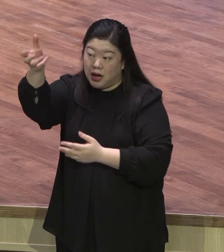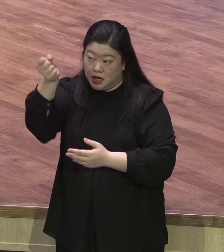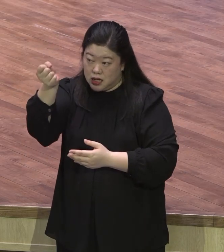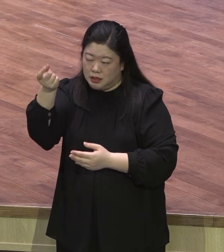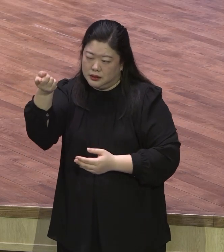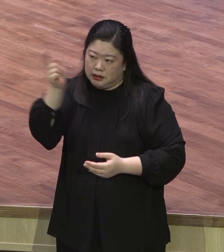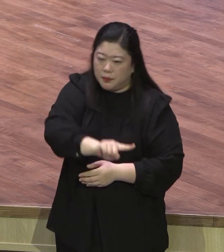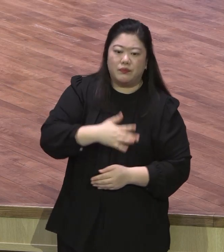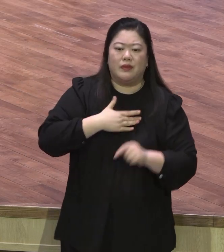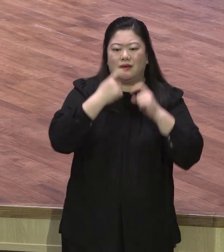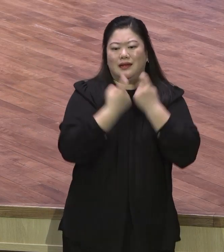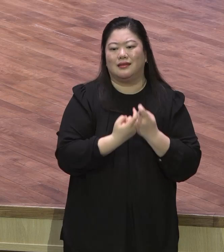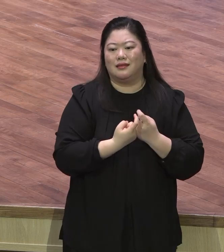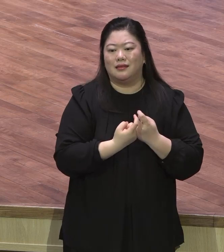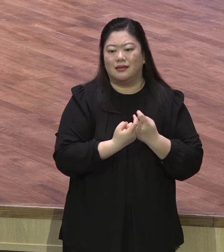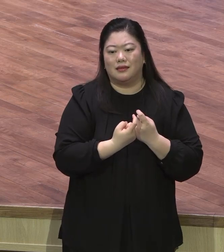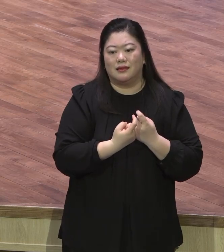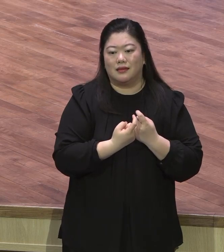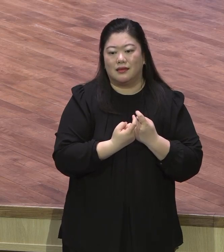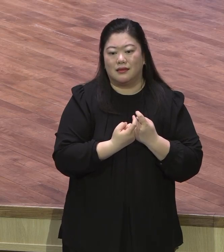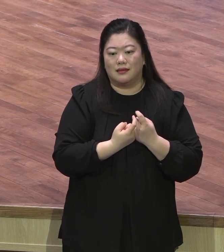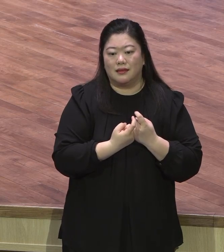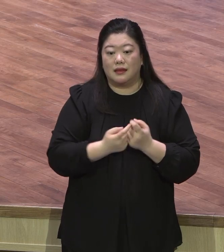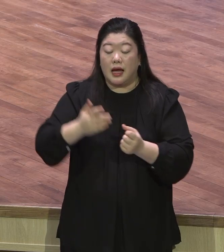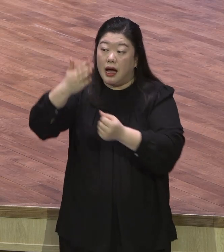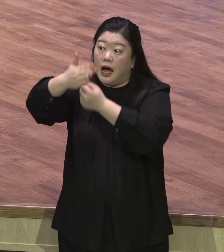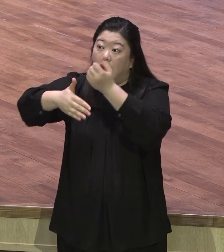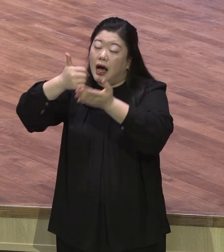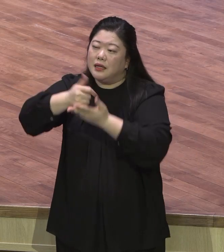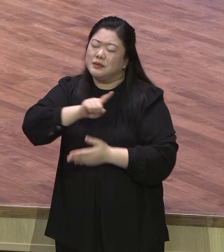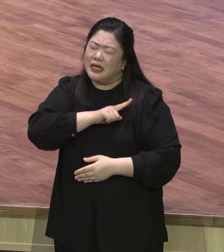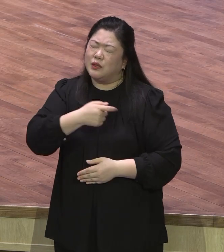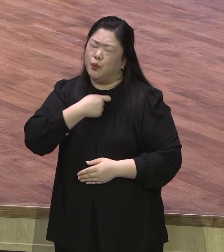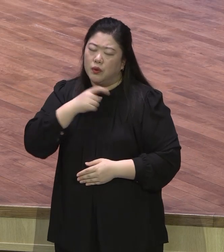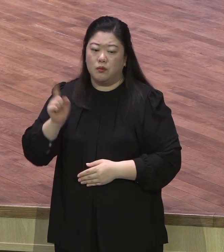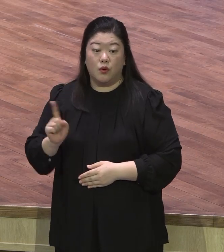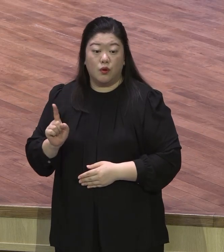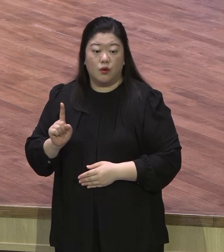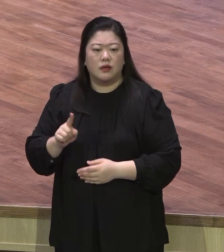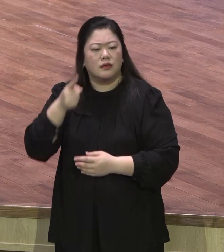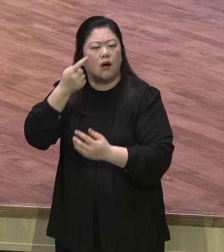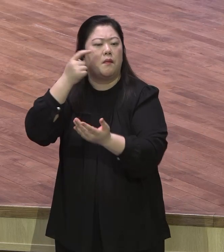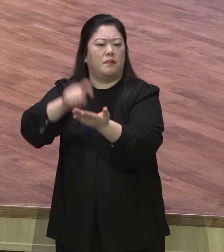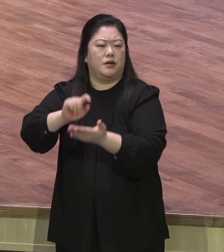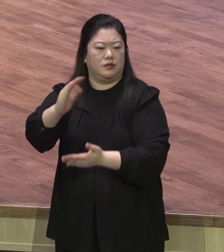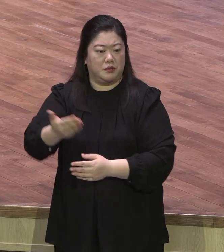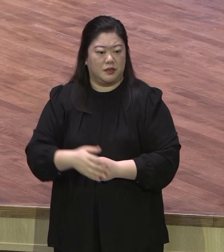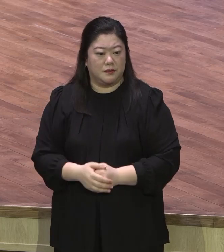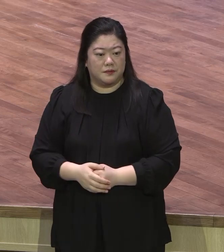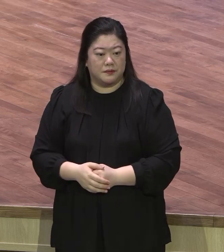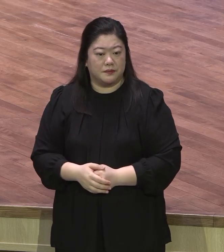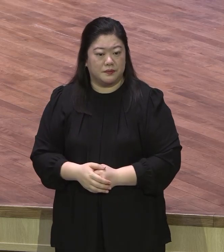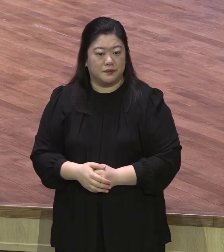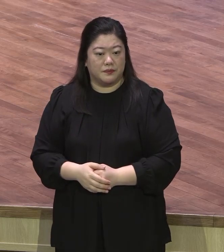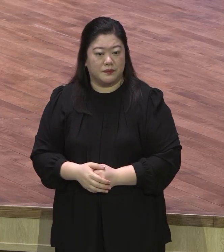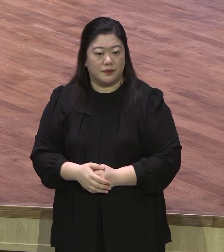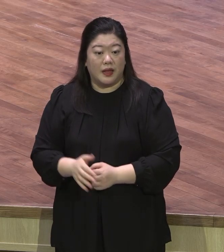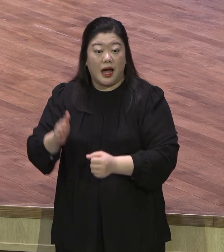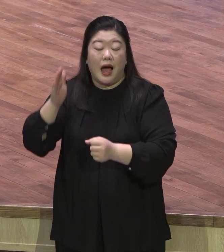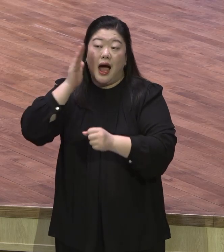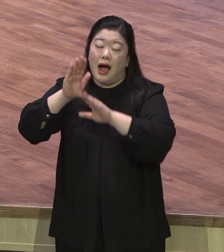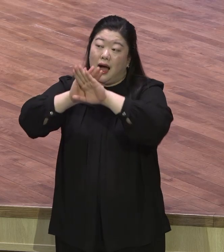아니에요 하나님이 원하시는 것이 무엇인가 즉 말해서 뜻이 이미 하늘에 딱 계획이 있으니까